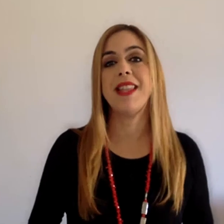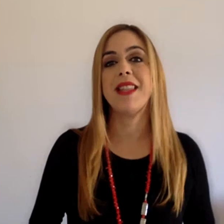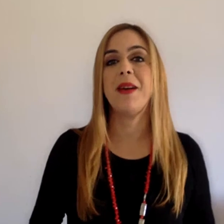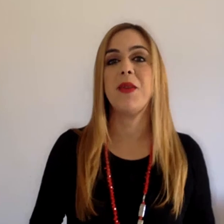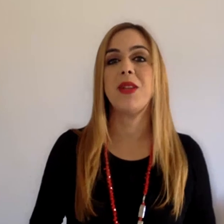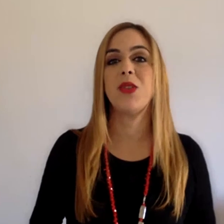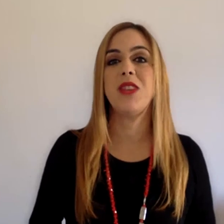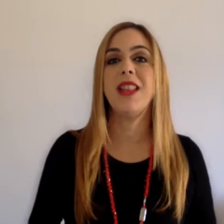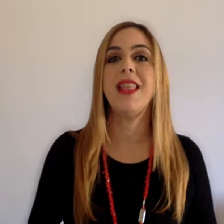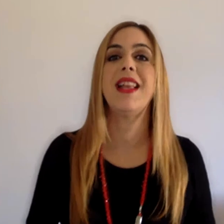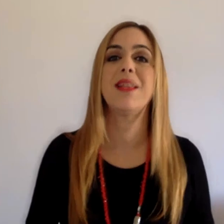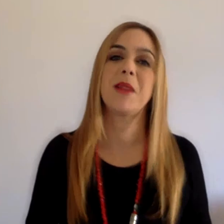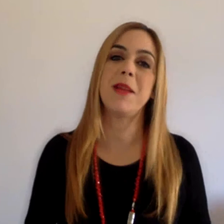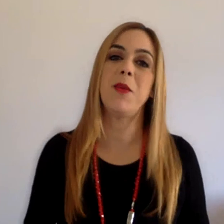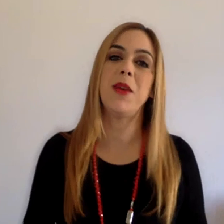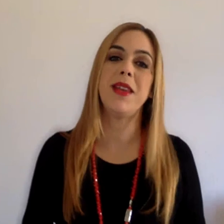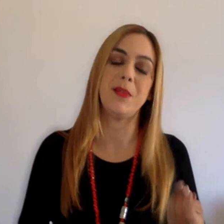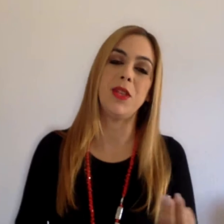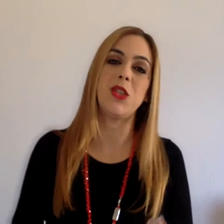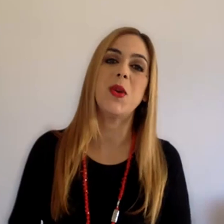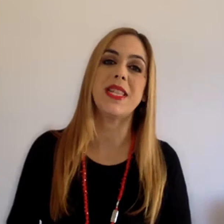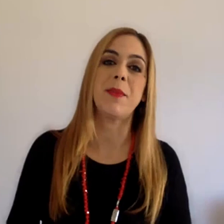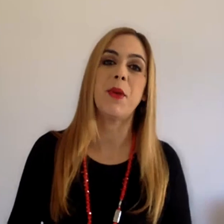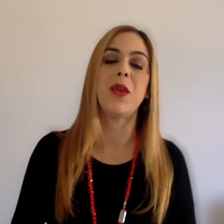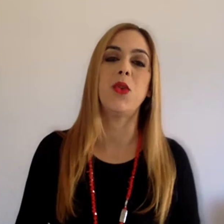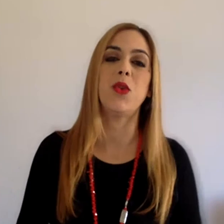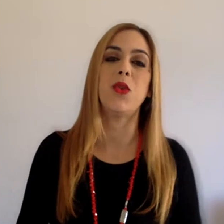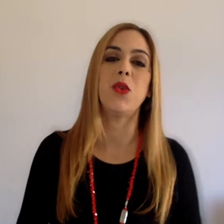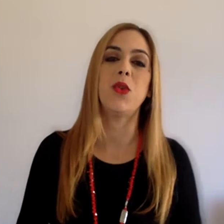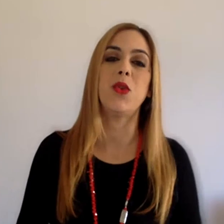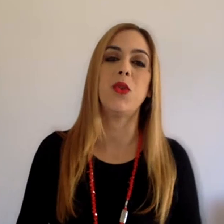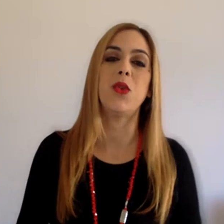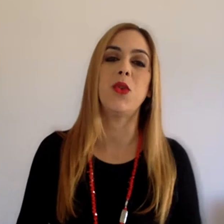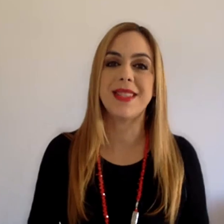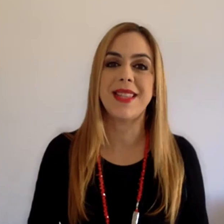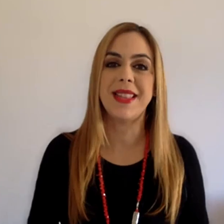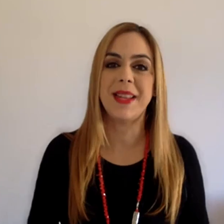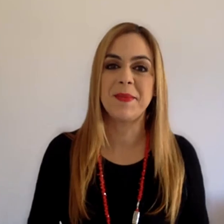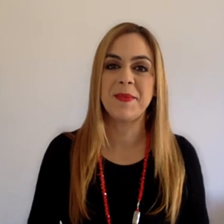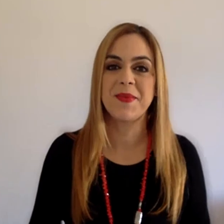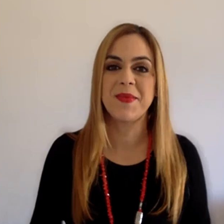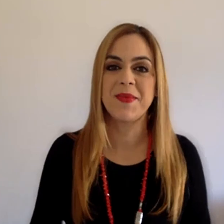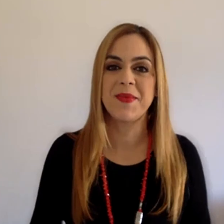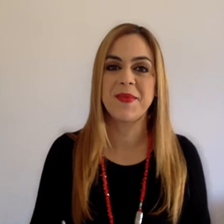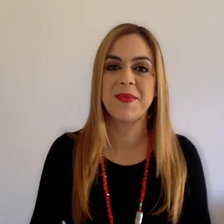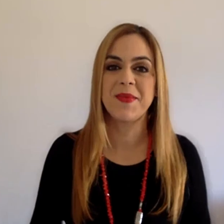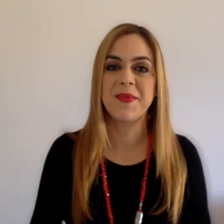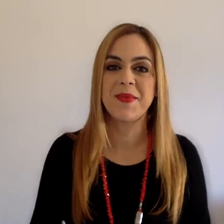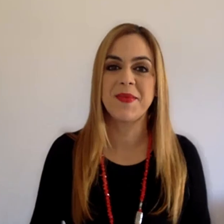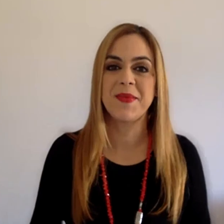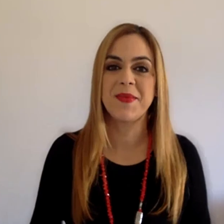al amanecer y es trabajadora social de alas para las mujeres la fundación caixa por estar con nosotros acá los distintos 60